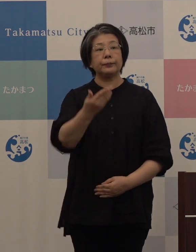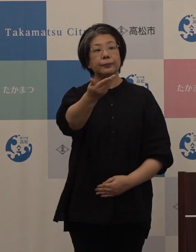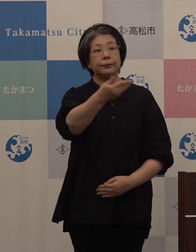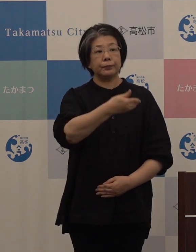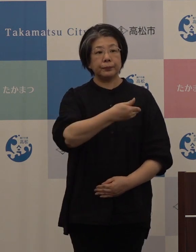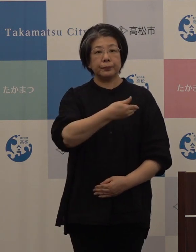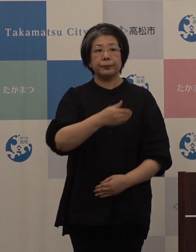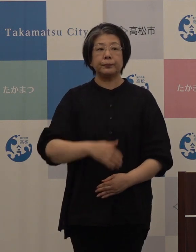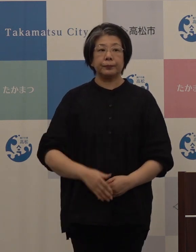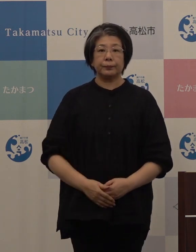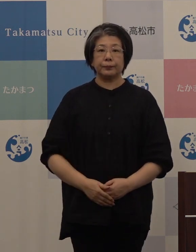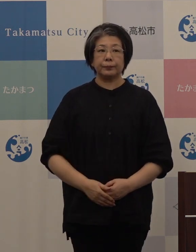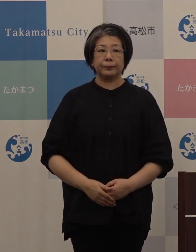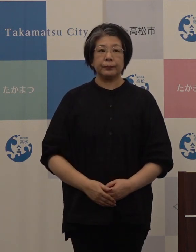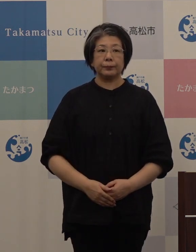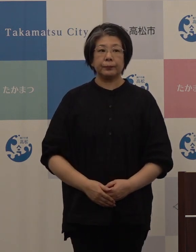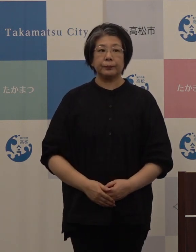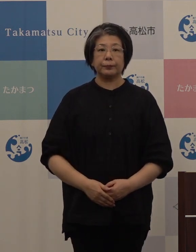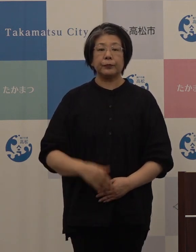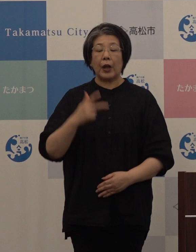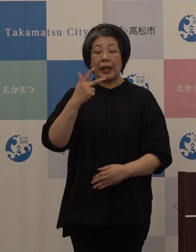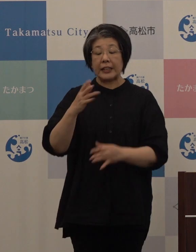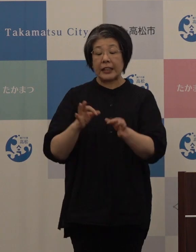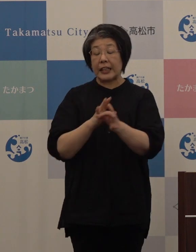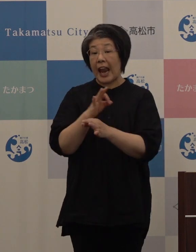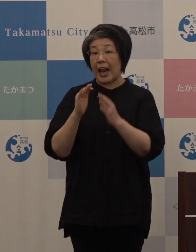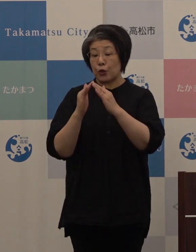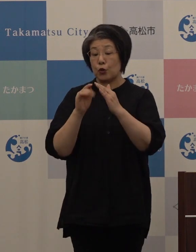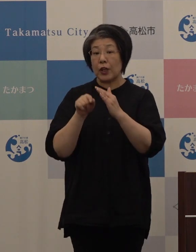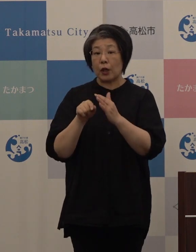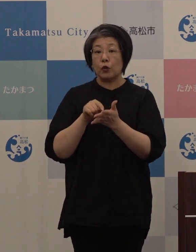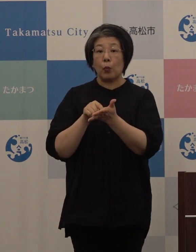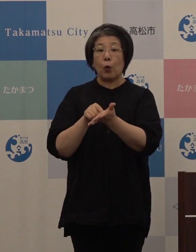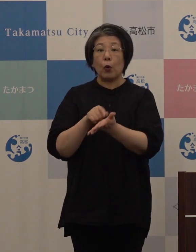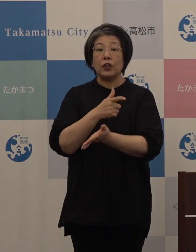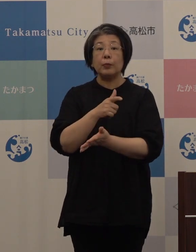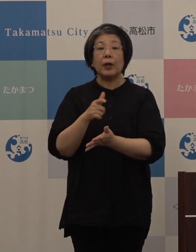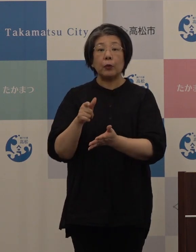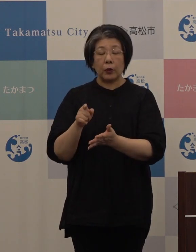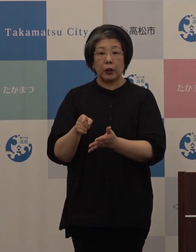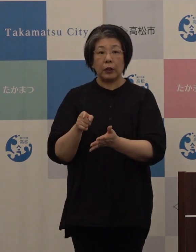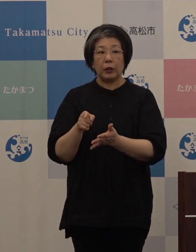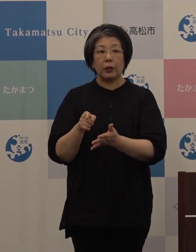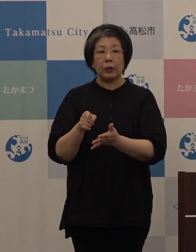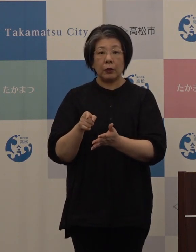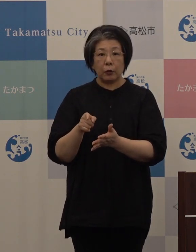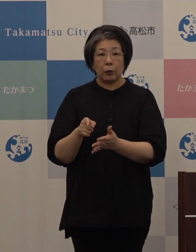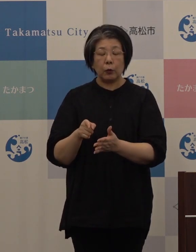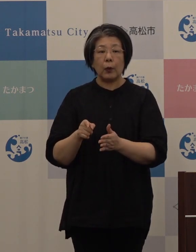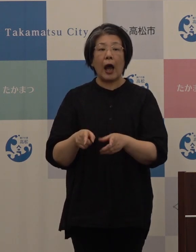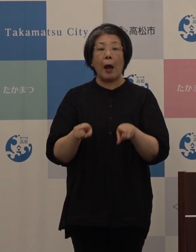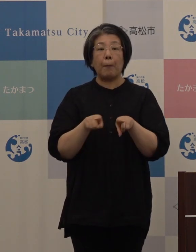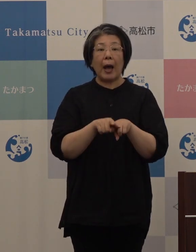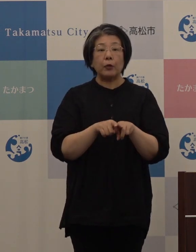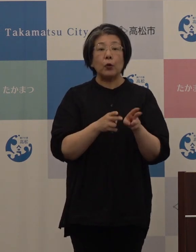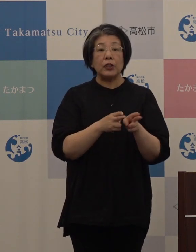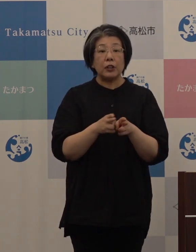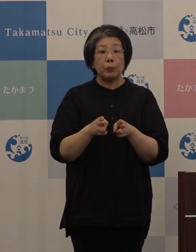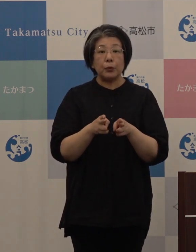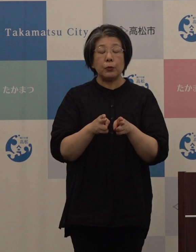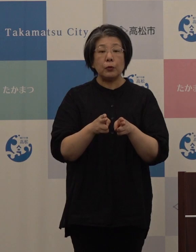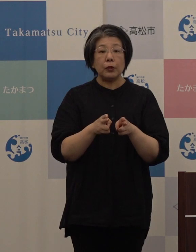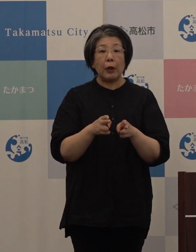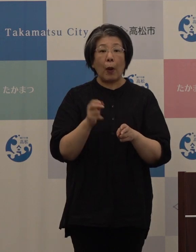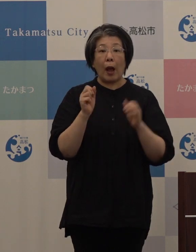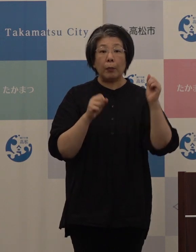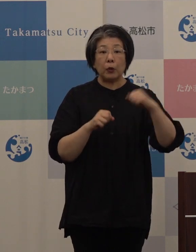いわゆるこの今入っているその市営住宅の入居申し込みが予定とかなってますけども、これはそのファミリーシップが予定なのか、パートナーシップ